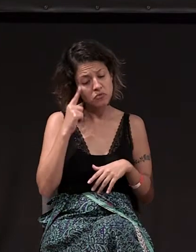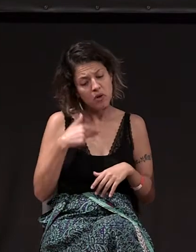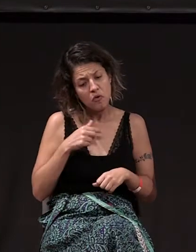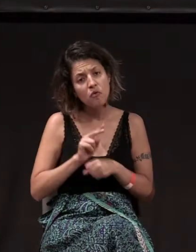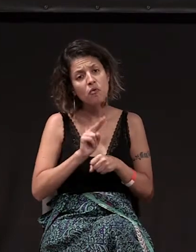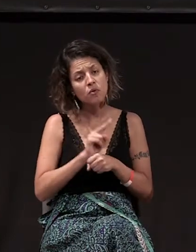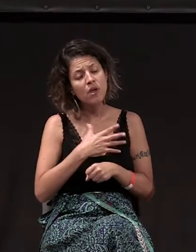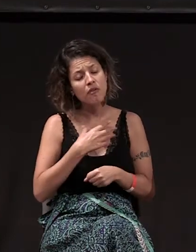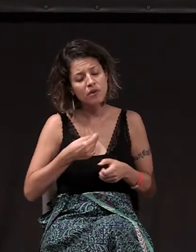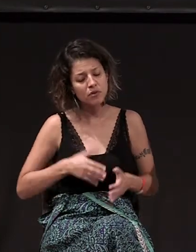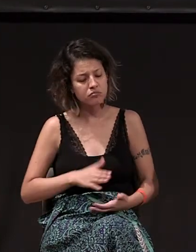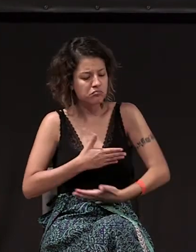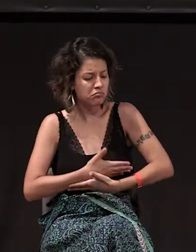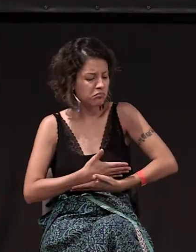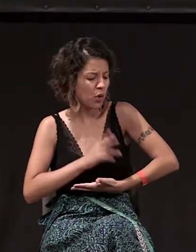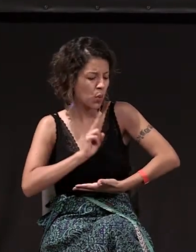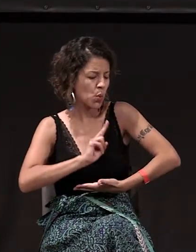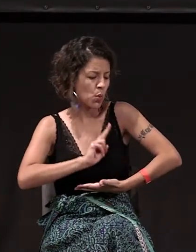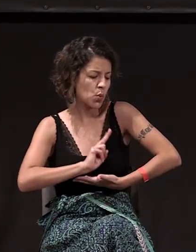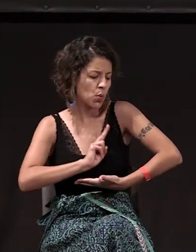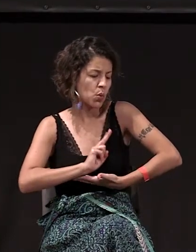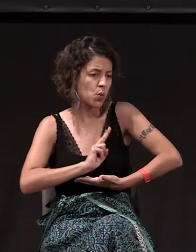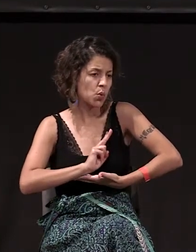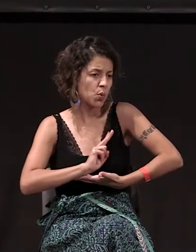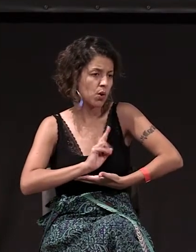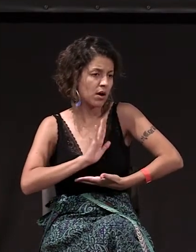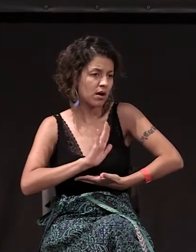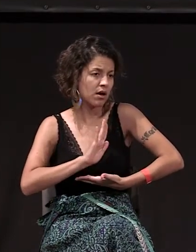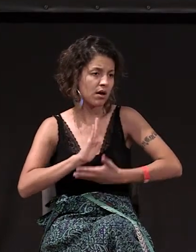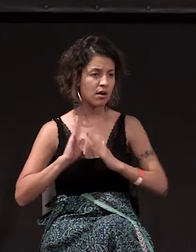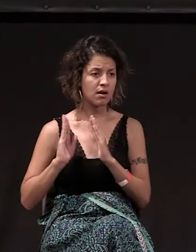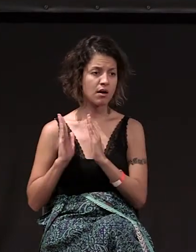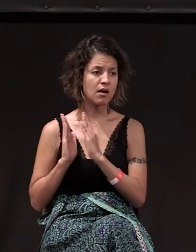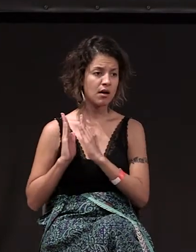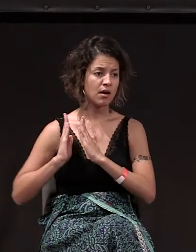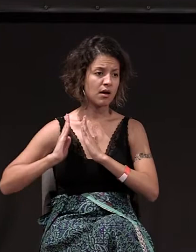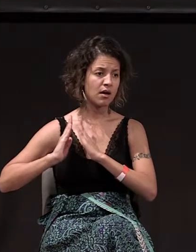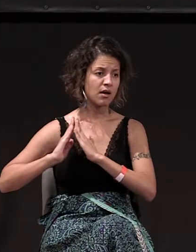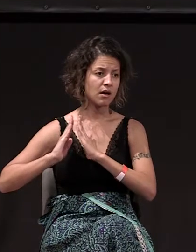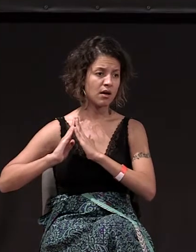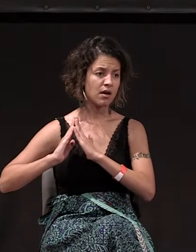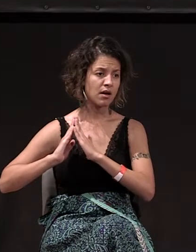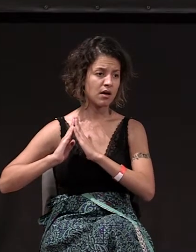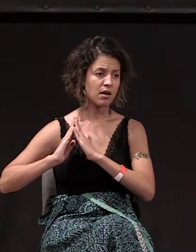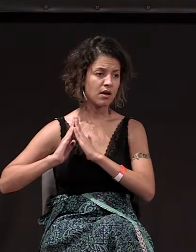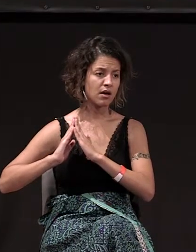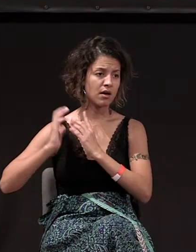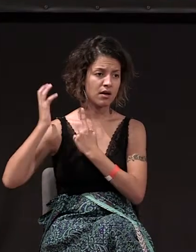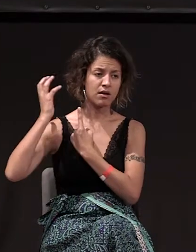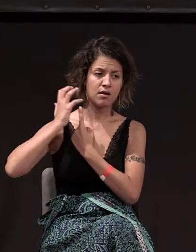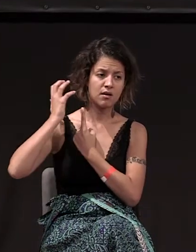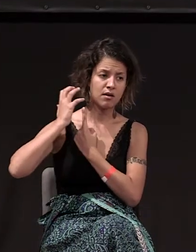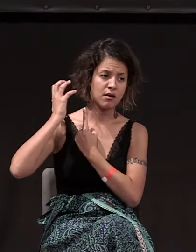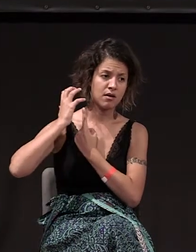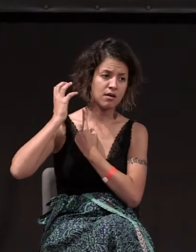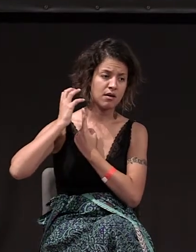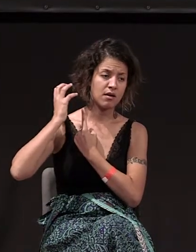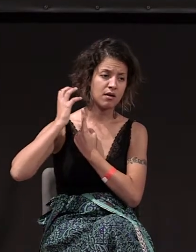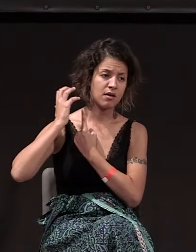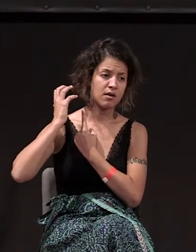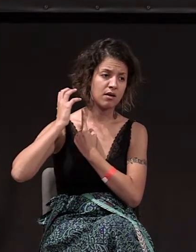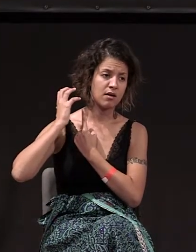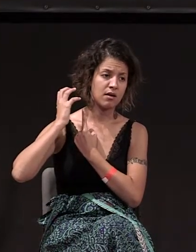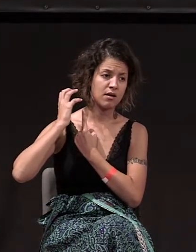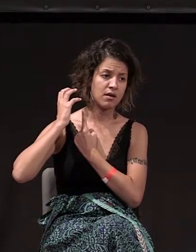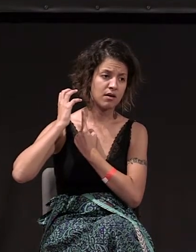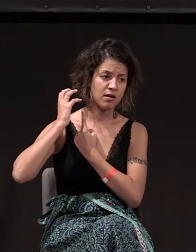dela. E em casa, ela sofre muita pressão psicológica pelo fato